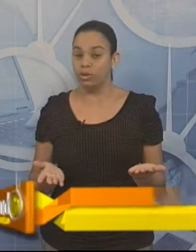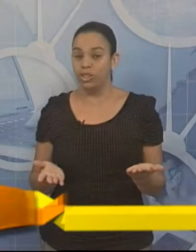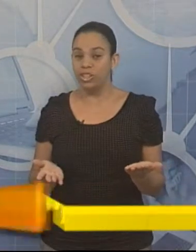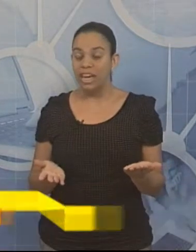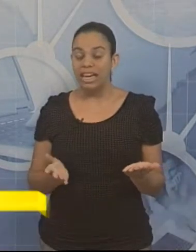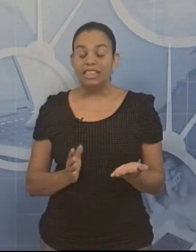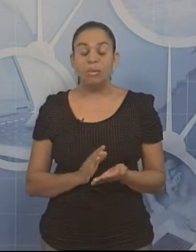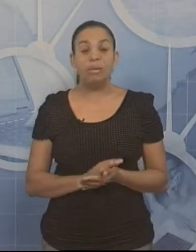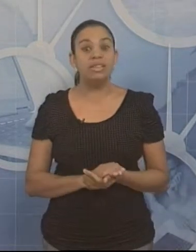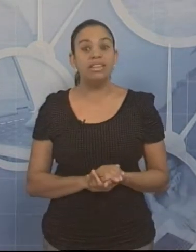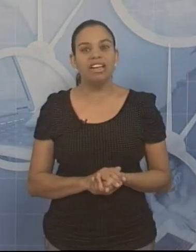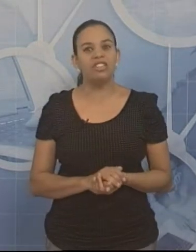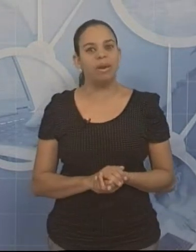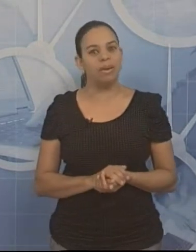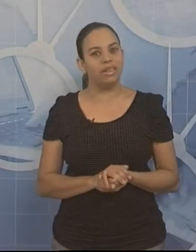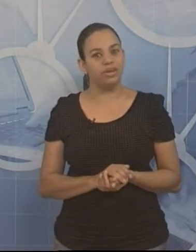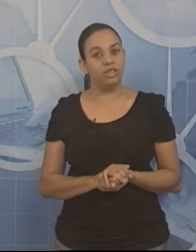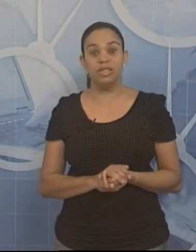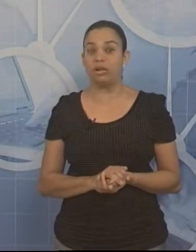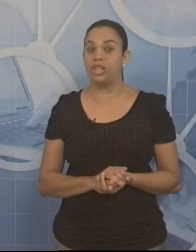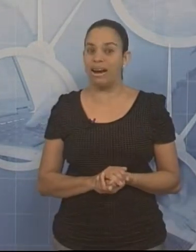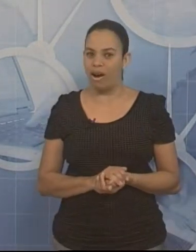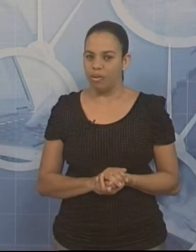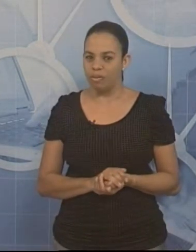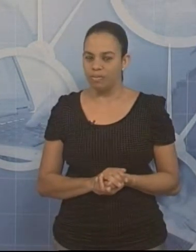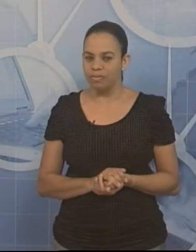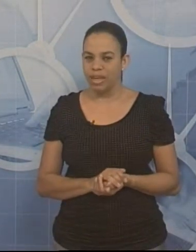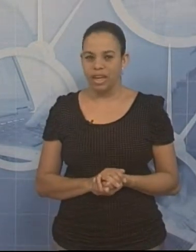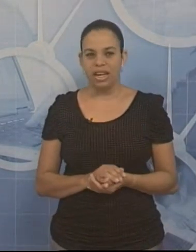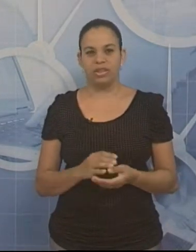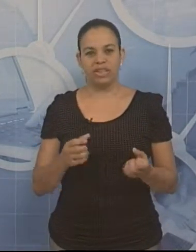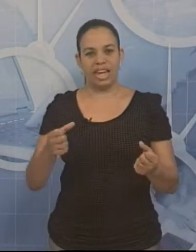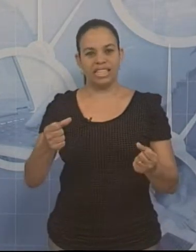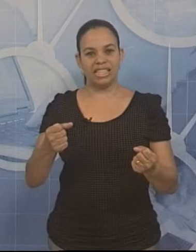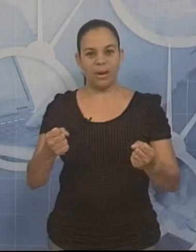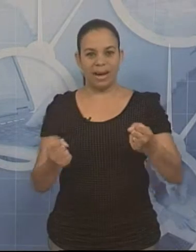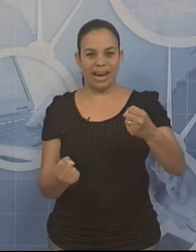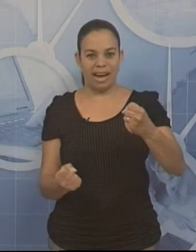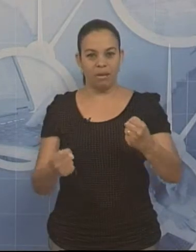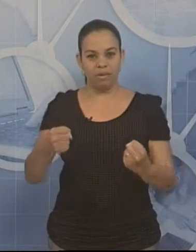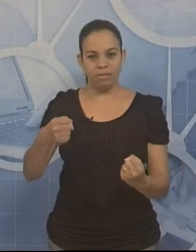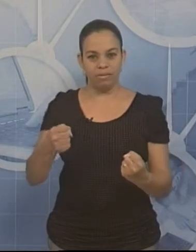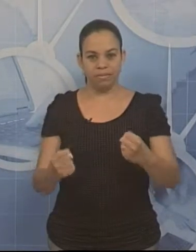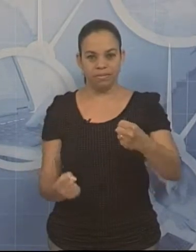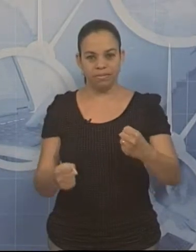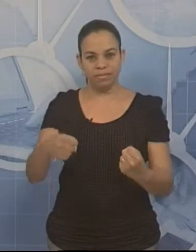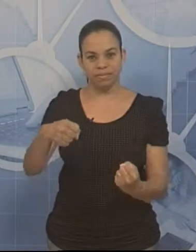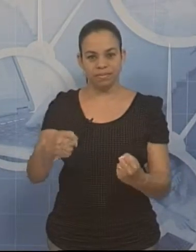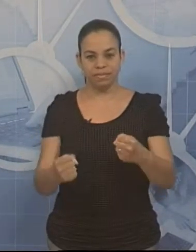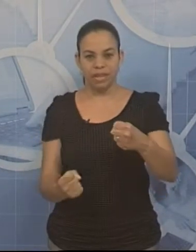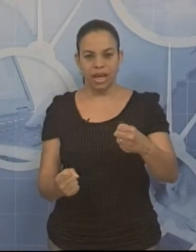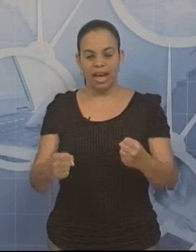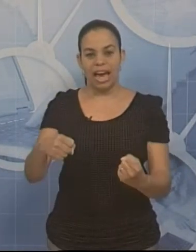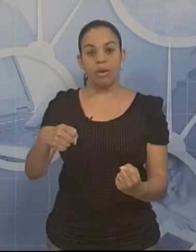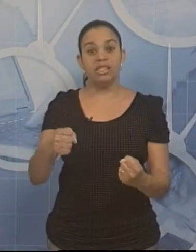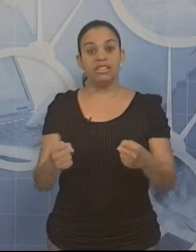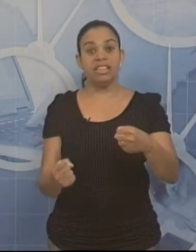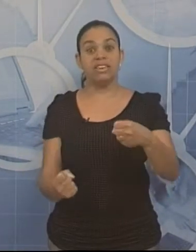então primeiro sinal que a gente vai aprender hoje é o sinal de carro então tem esse sinal para carro É como se você